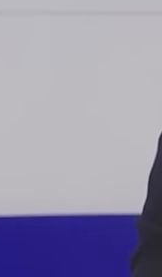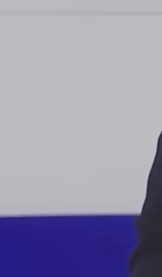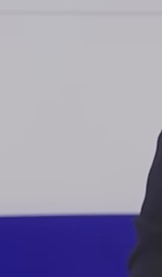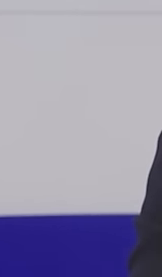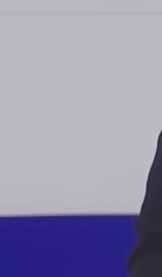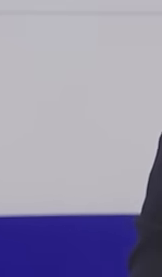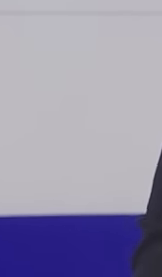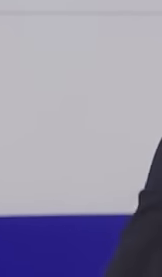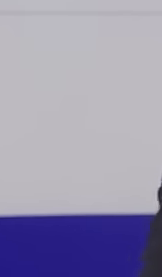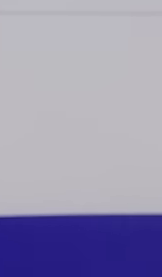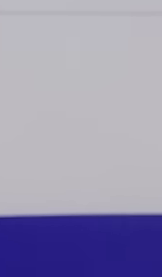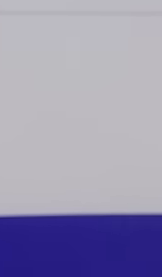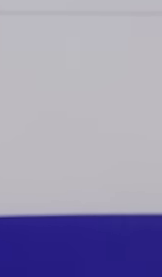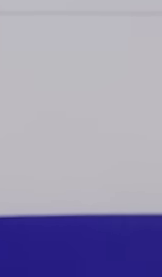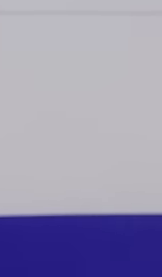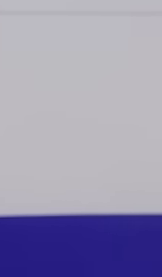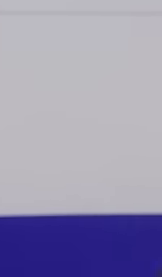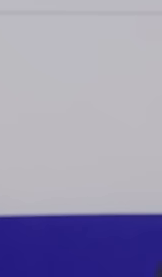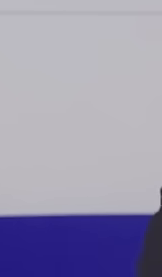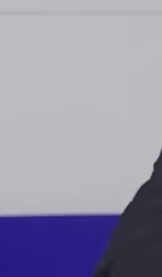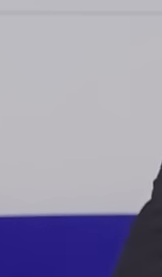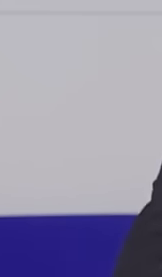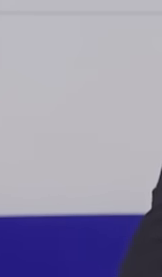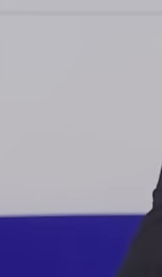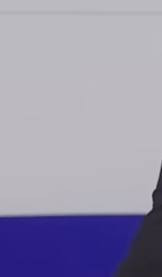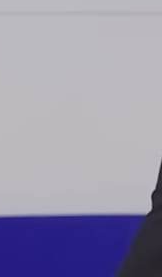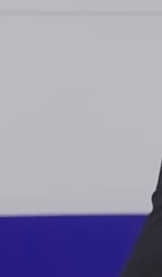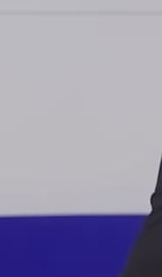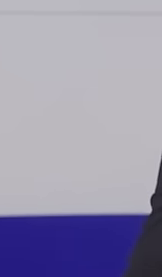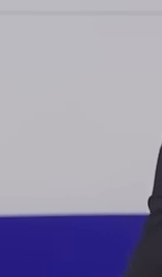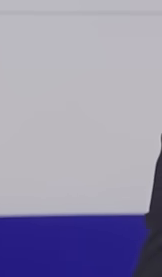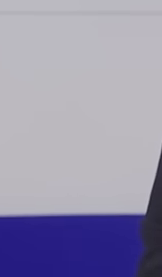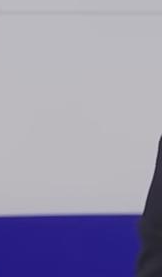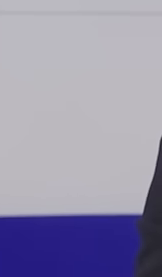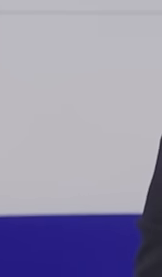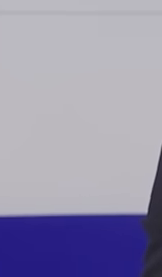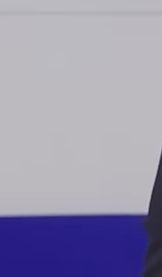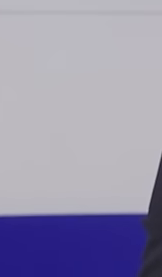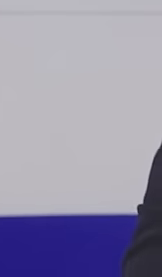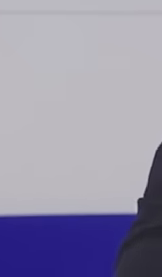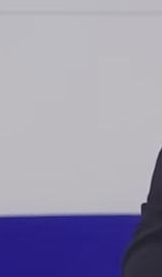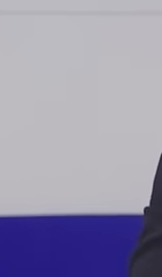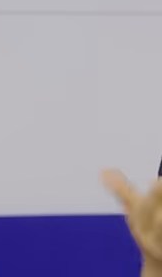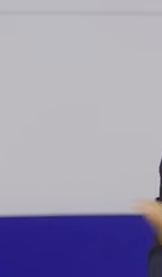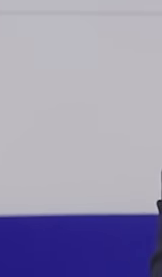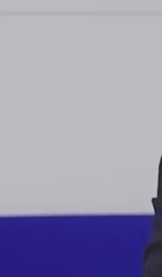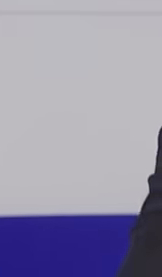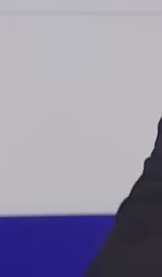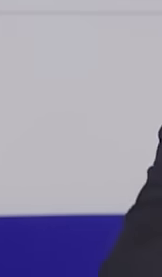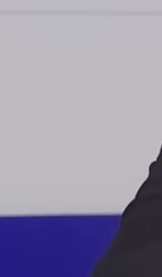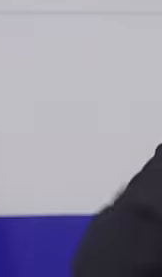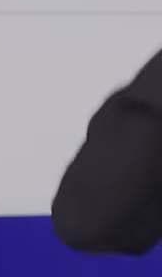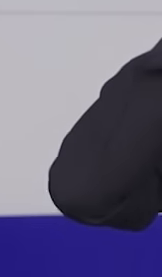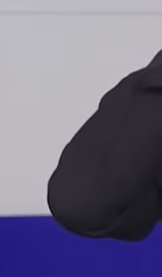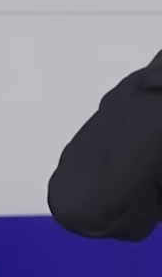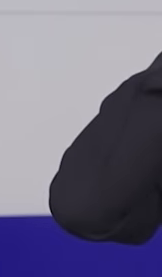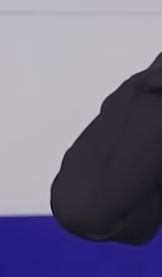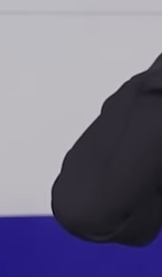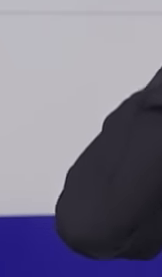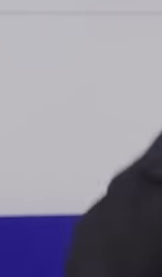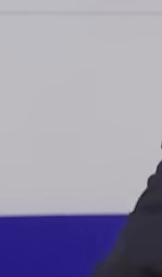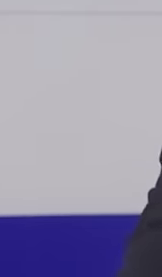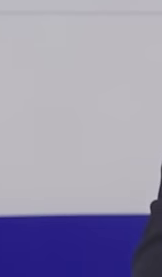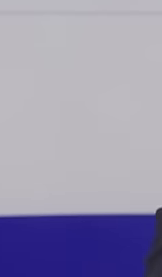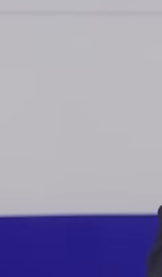필요한 소득을 얻을 일자리가 원하는 만큼 존재하는 이른바 완전 고용사회는 옛말이 될